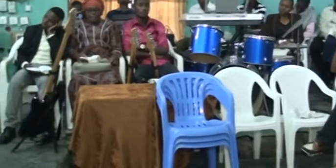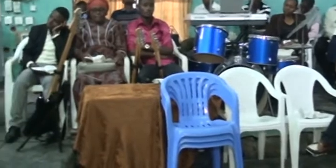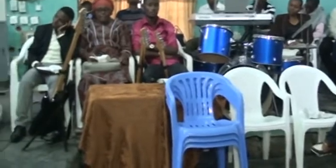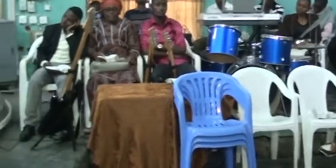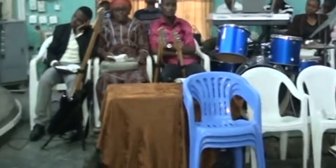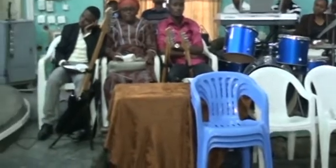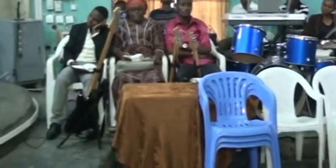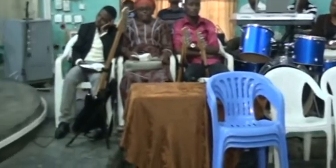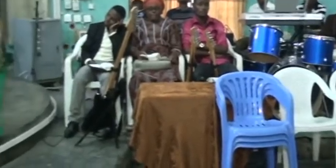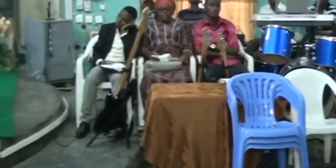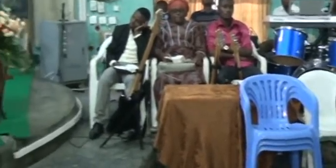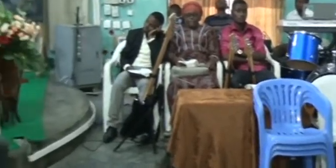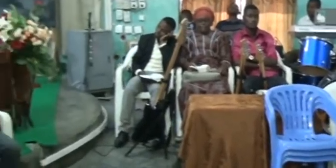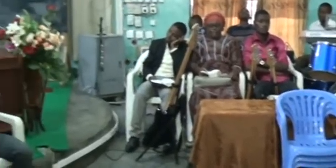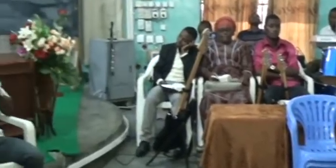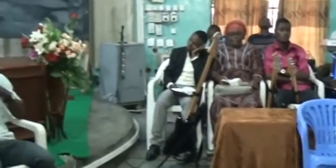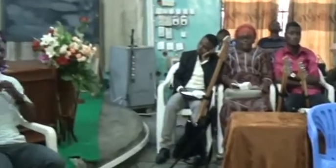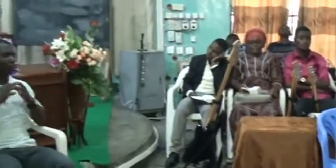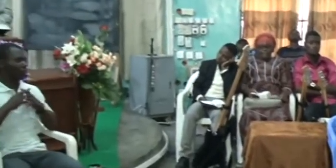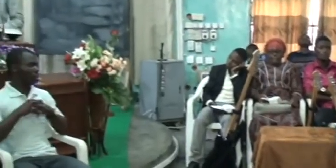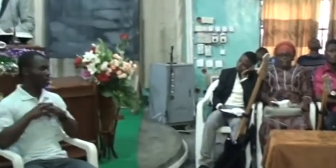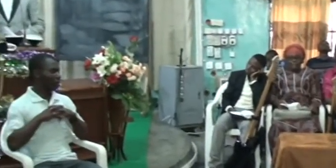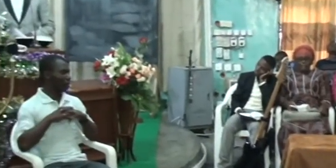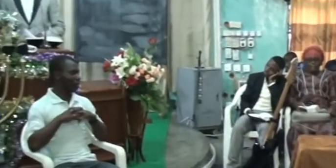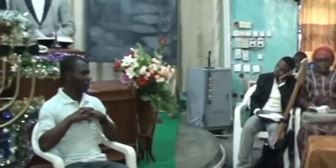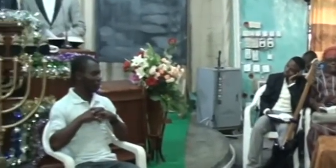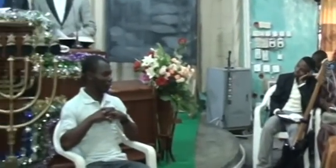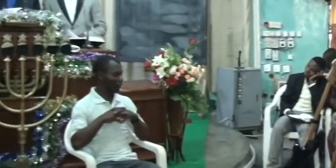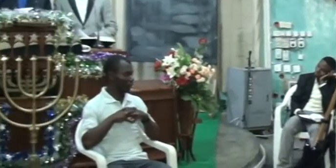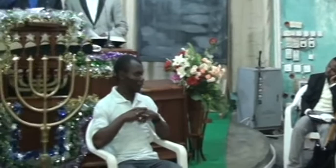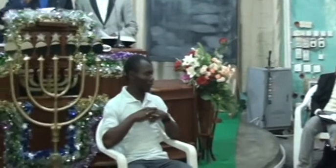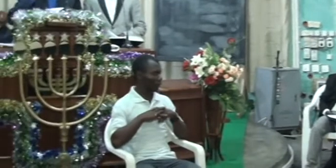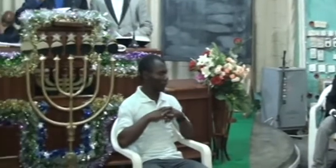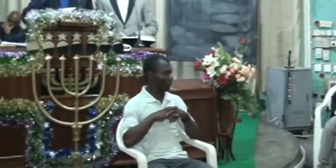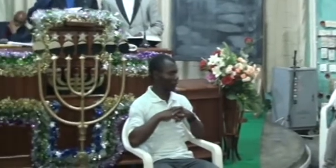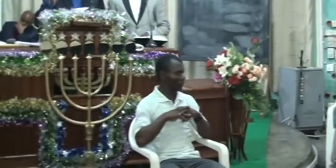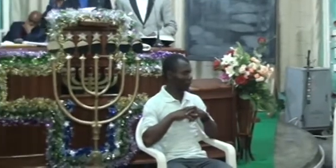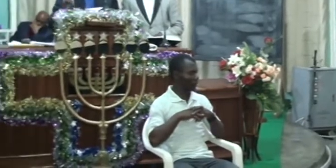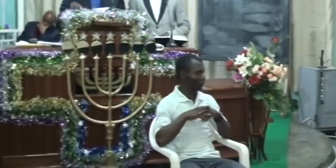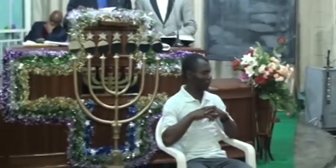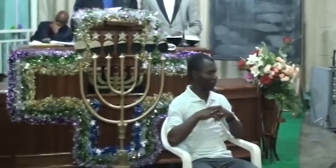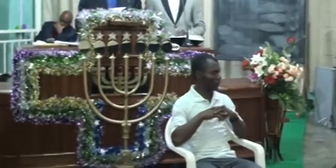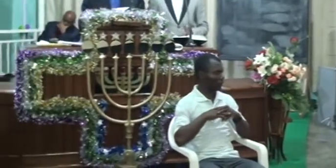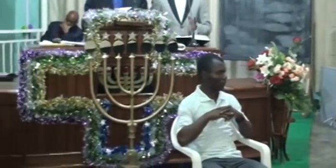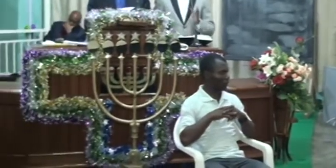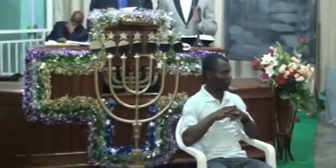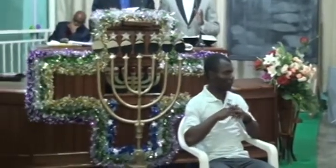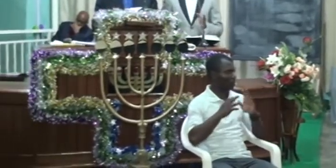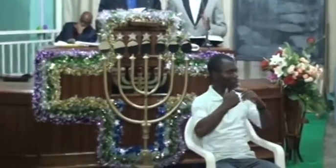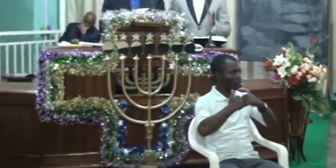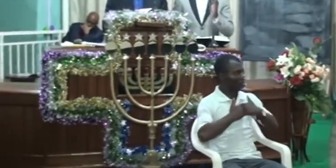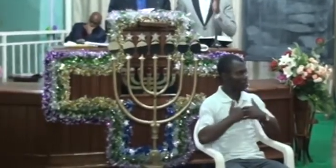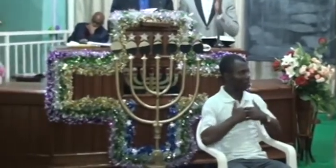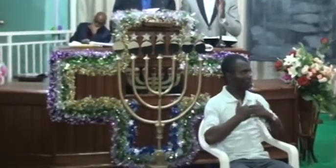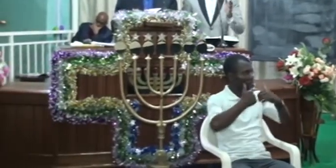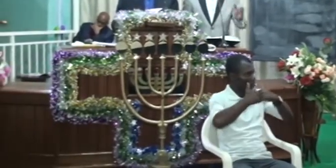ujuzi. Le zèle. Donc mukuwe na persévérance. Ayez de la